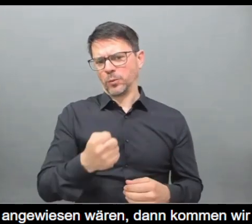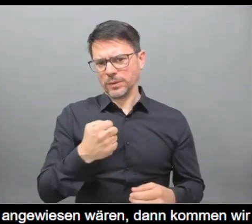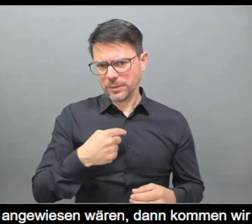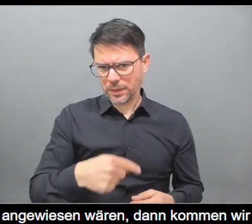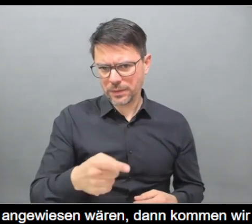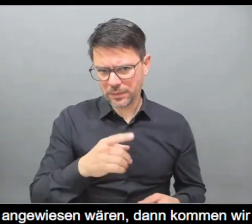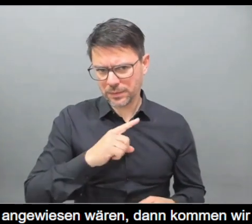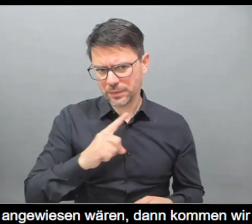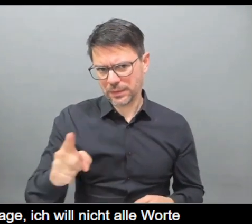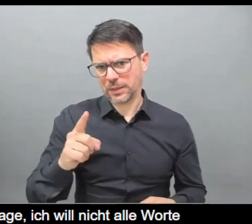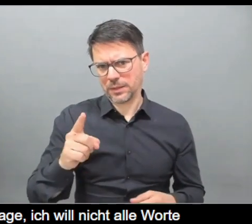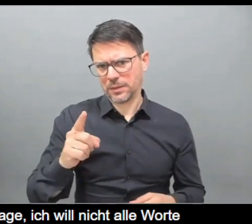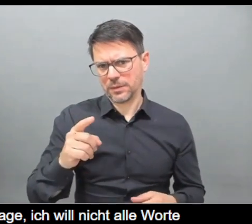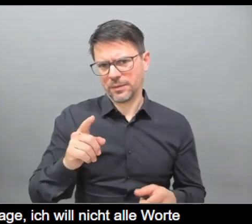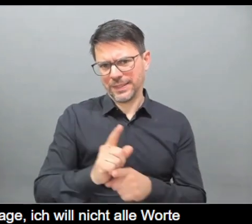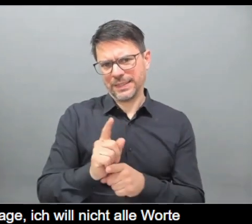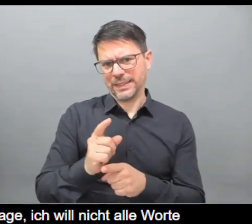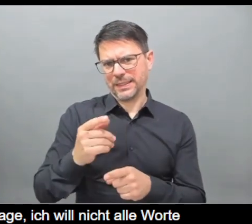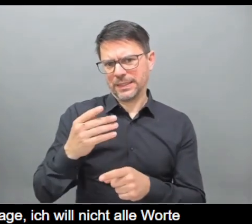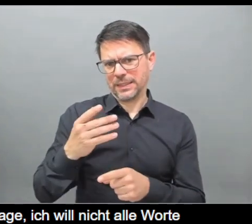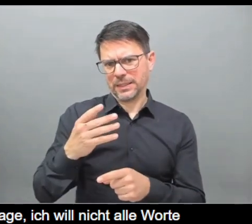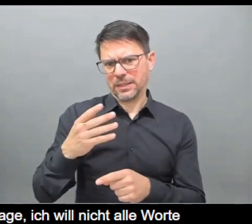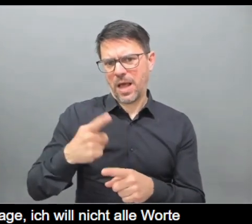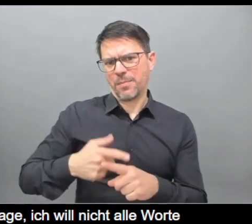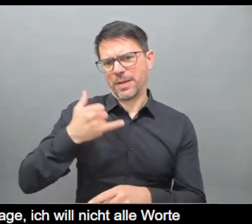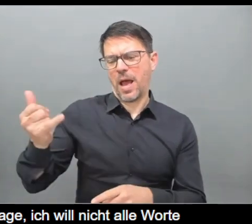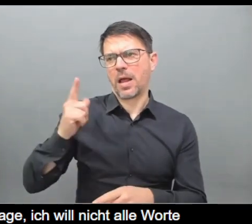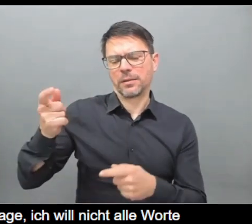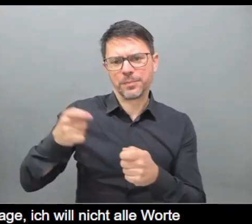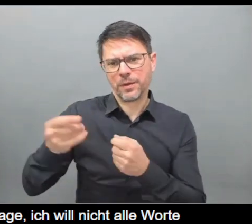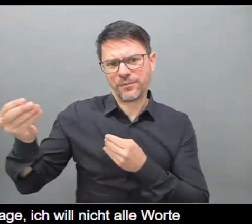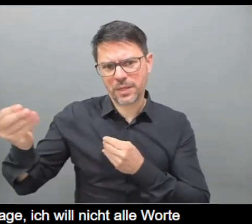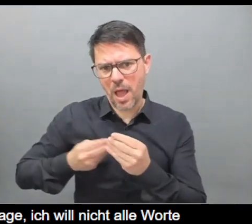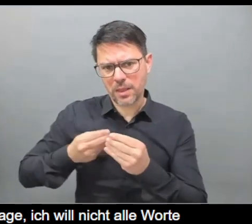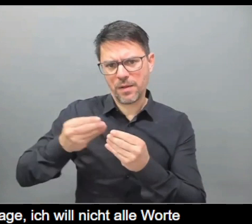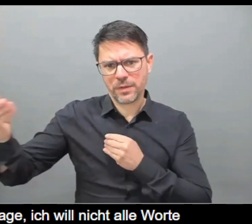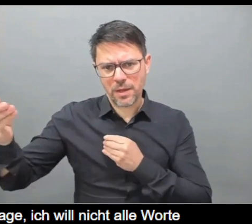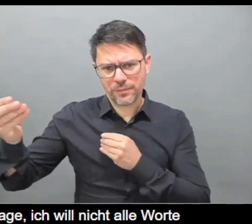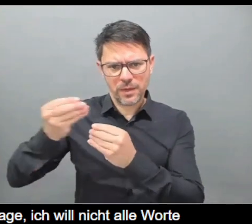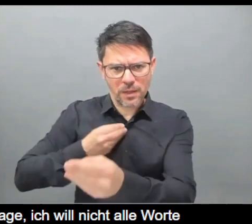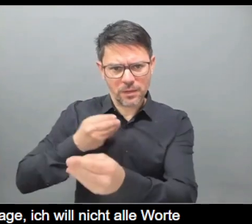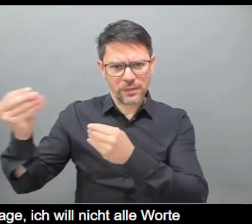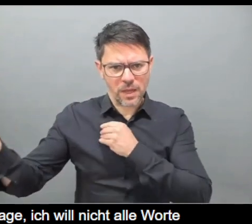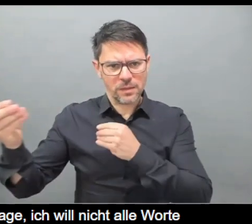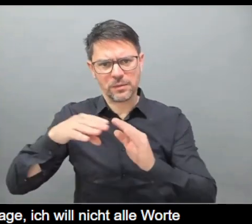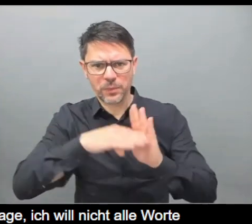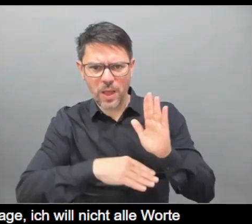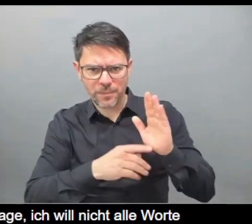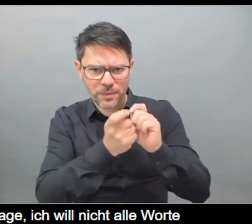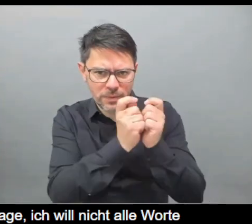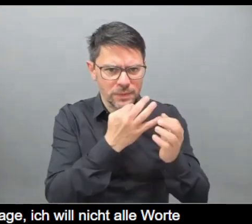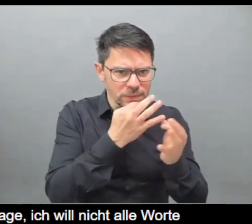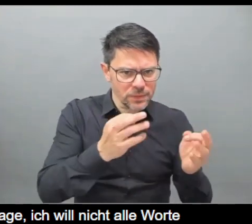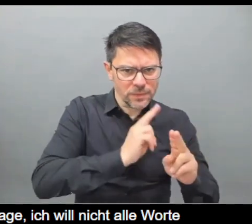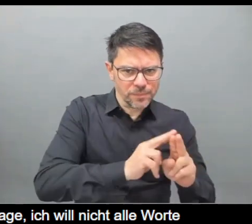wurde endlich mal was Konkretes mit einem Mehrwert für breite Bevölkerungskreise geschaffen, für das Ehrenamt draußen, die